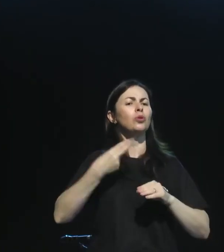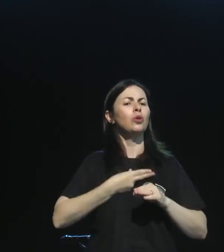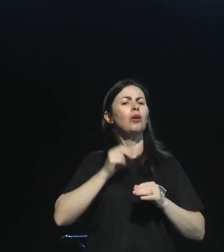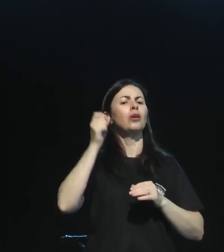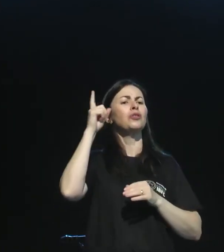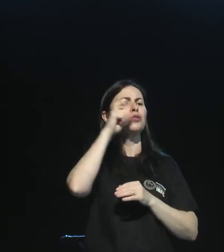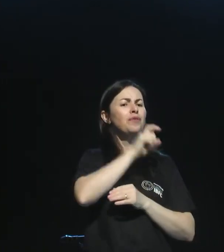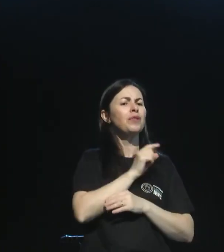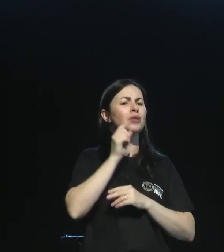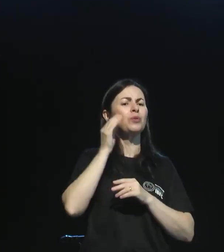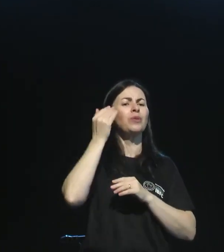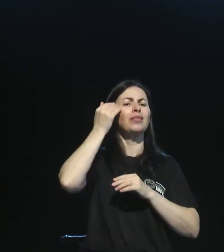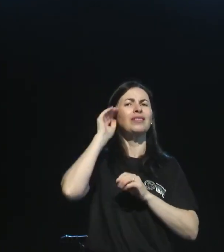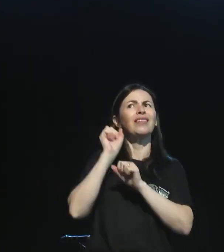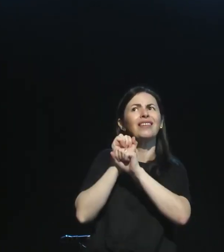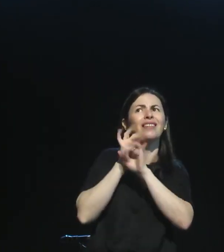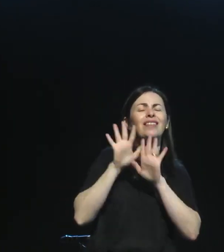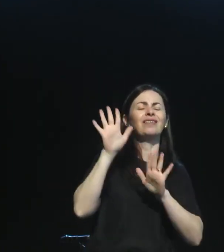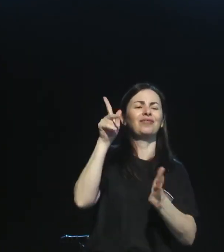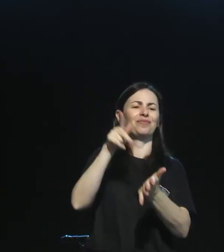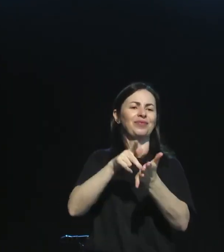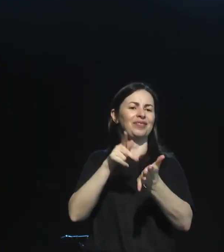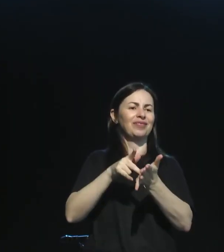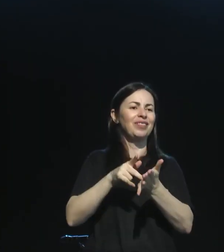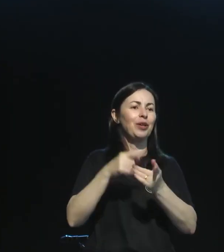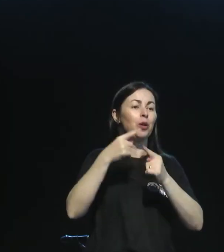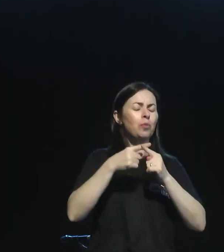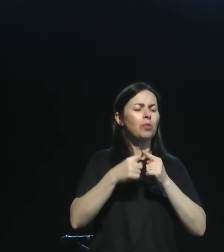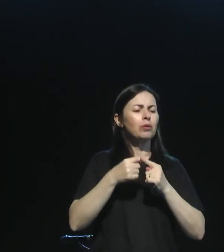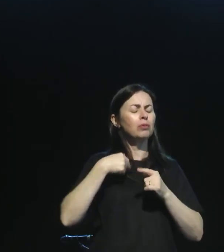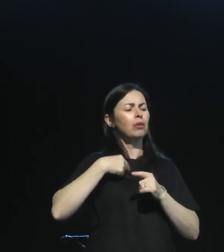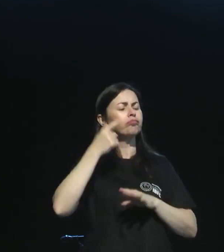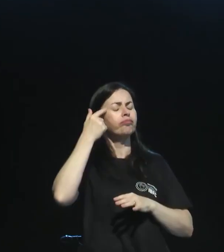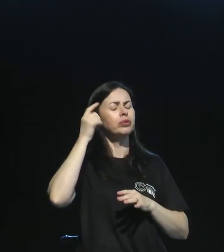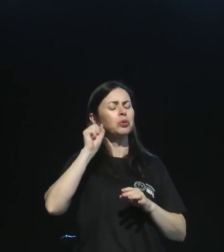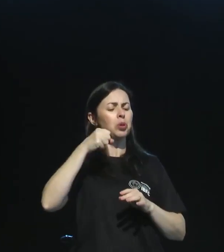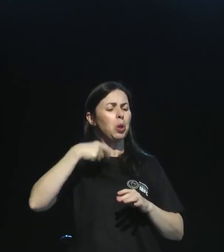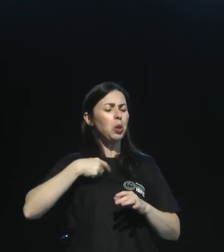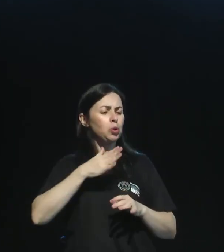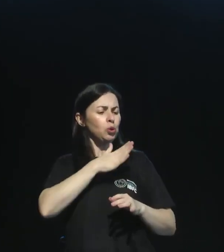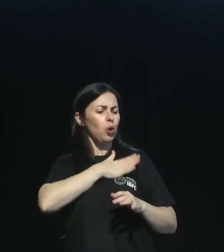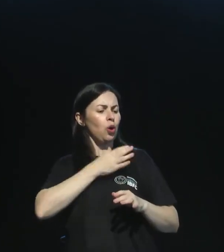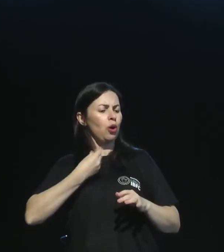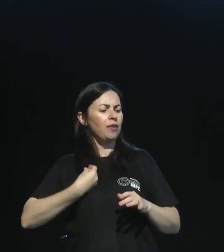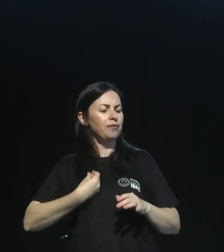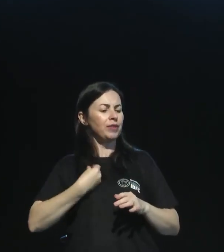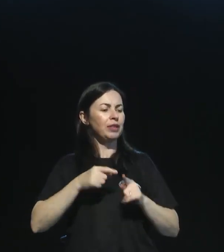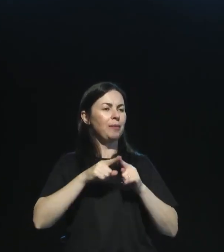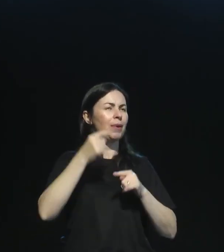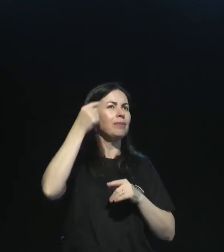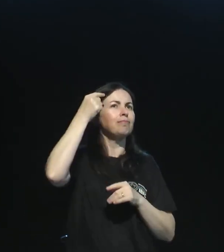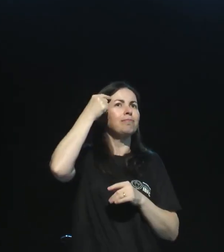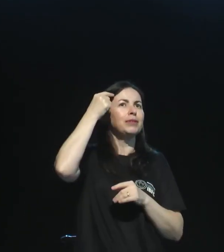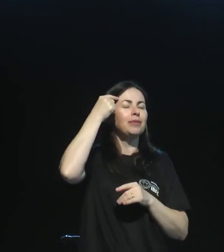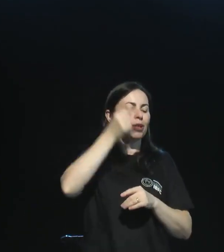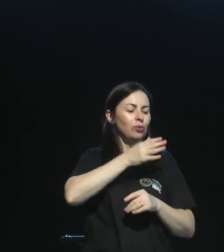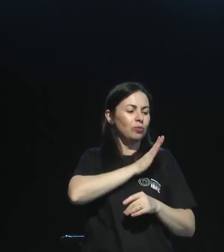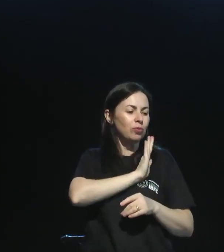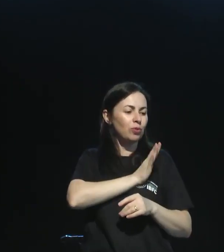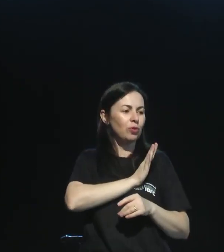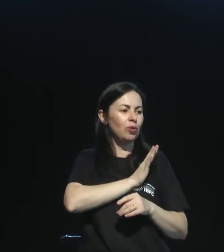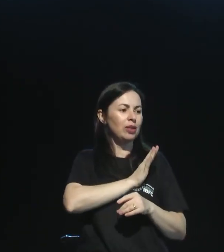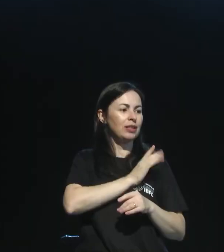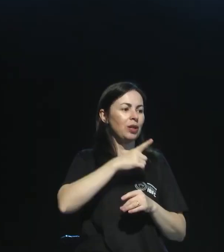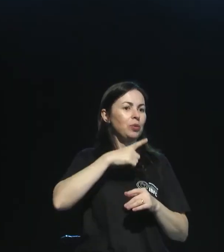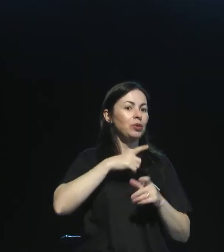a verdade. Você está aí ouvindo algo que tocou na sua vida, mas a sua mente, o seu coração, o inimigo